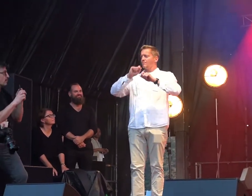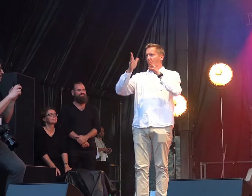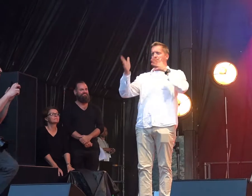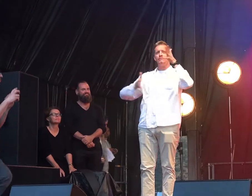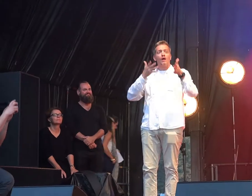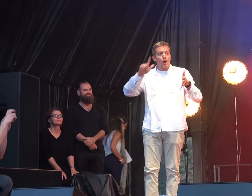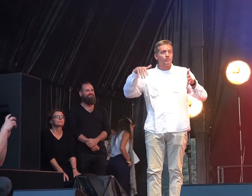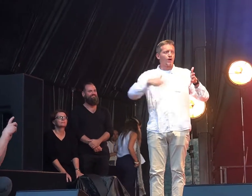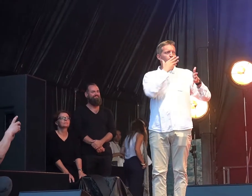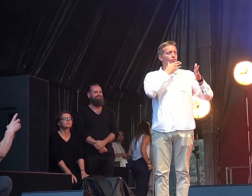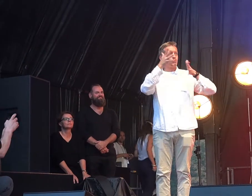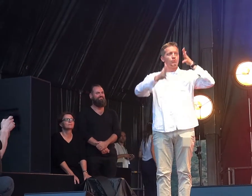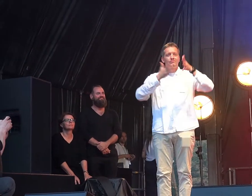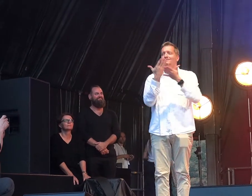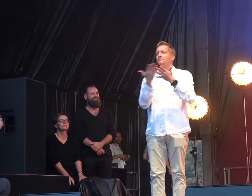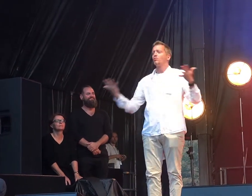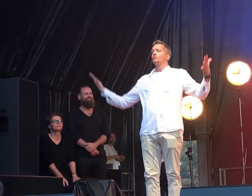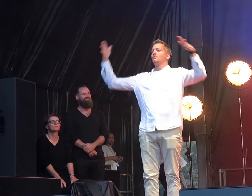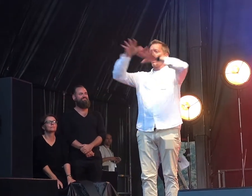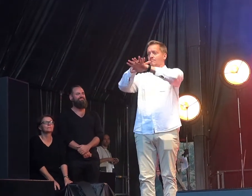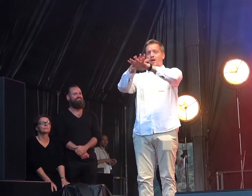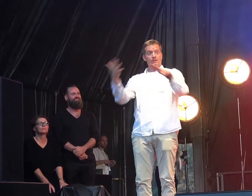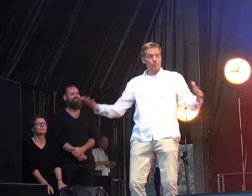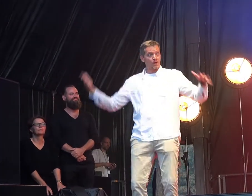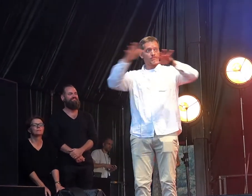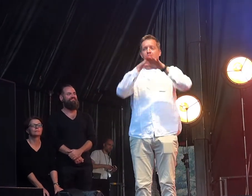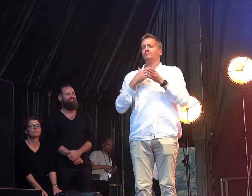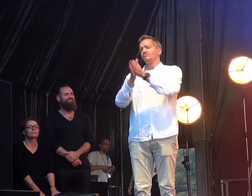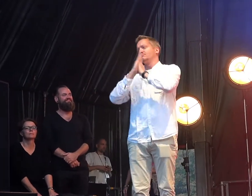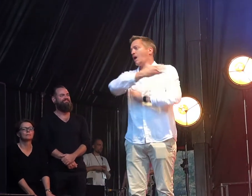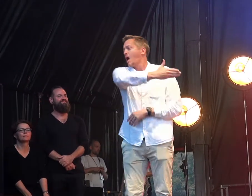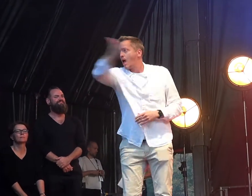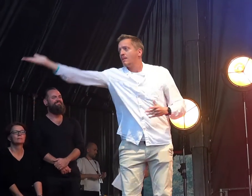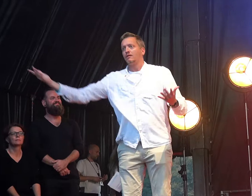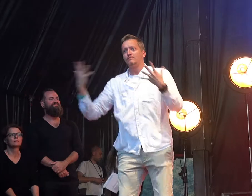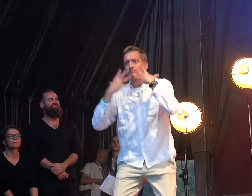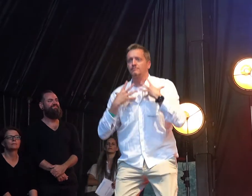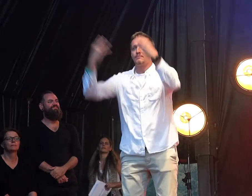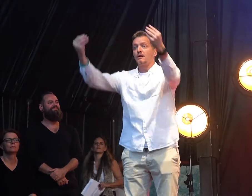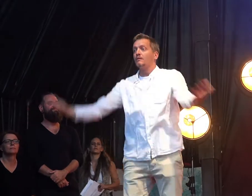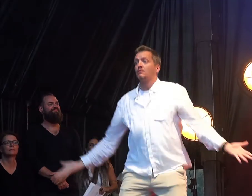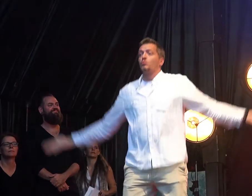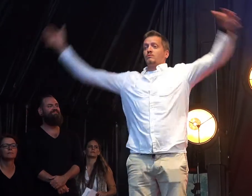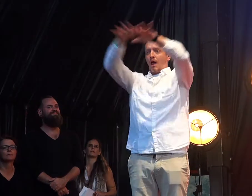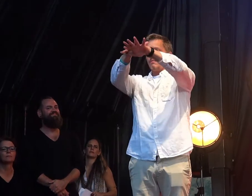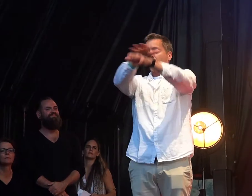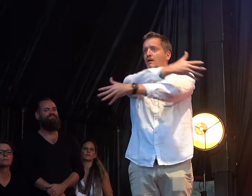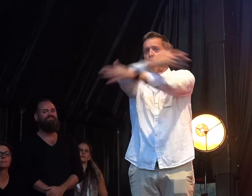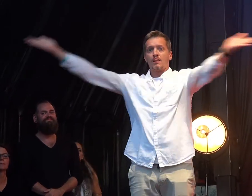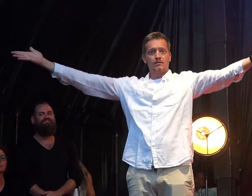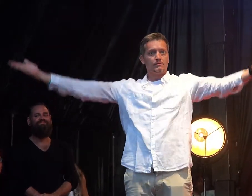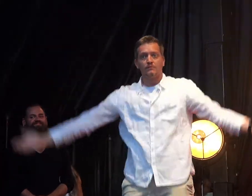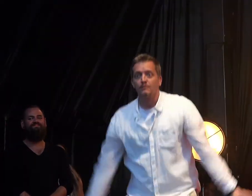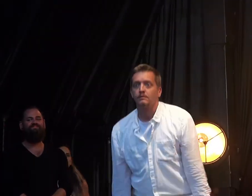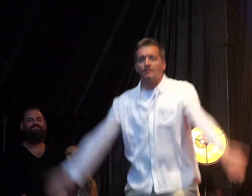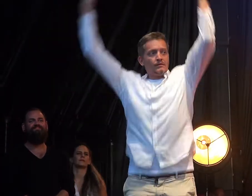Wort unteilbar schätzen und lieben gelernt und würde euch gerne jetzt das Gebärdenszeichen dafür zeigen und euch auffordern, das alle einmal mit